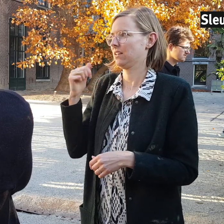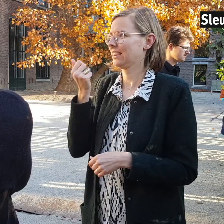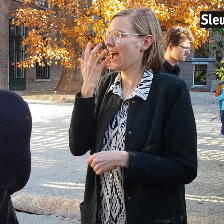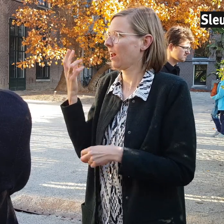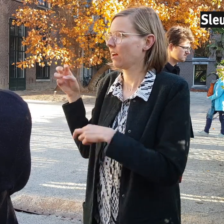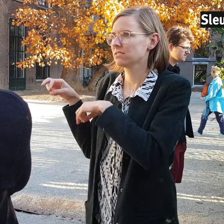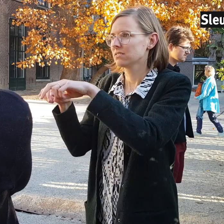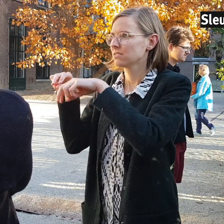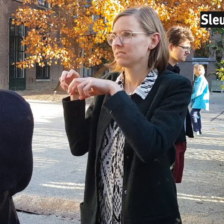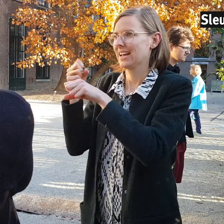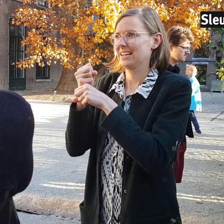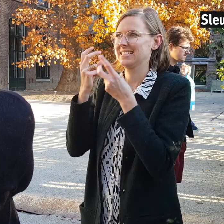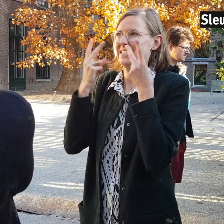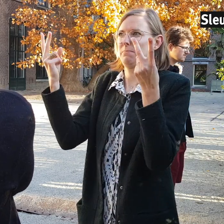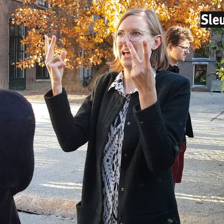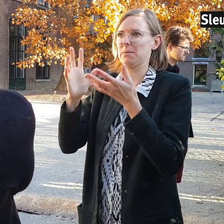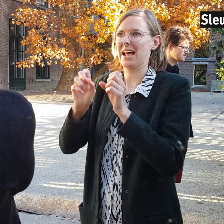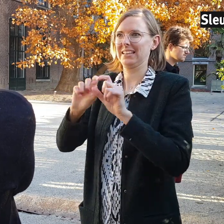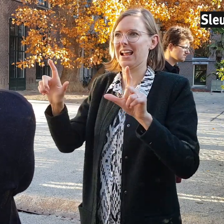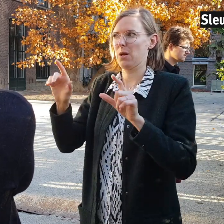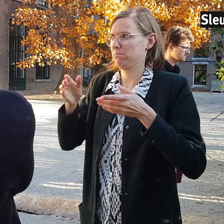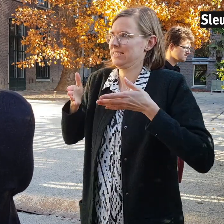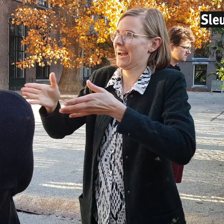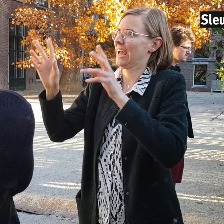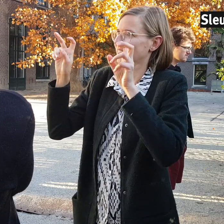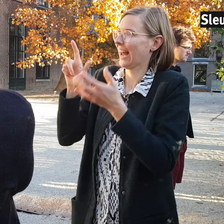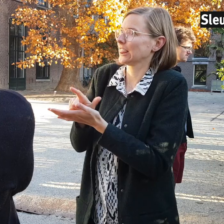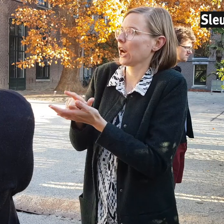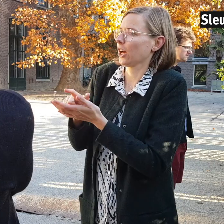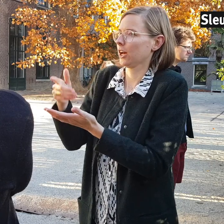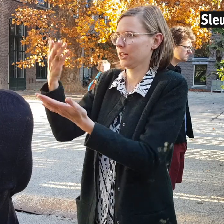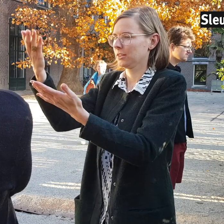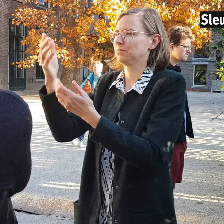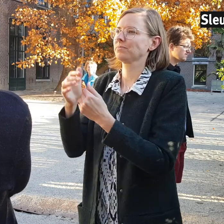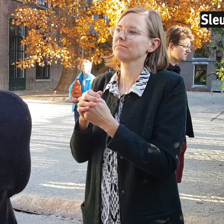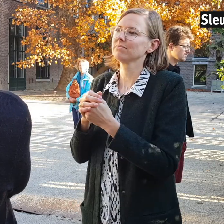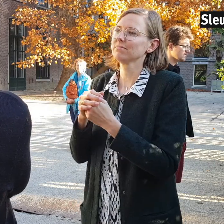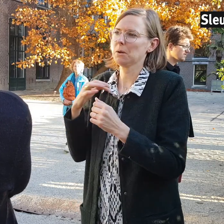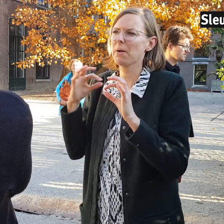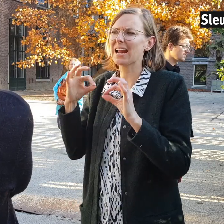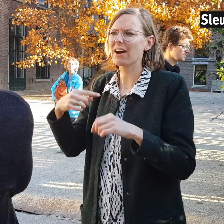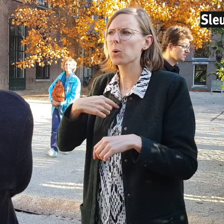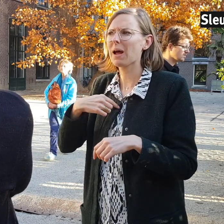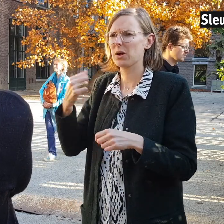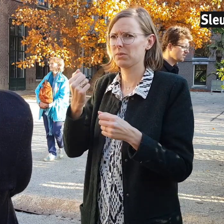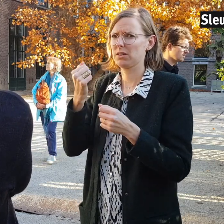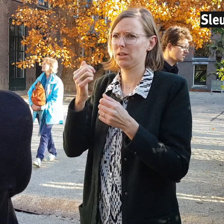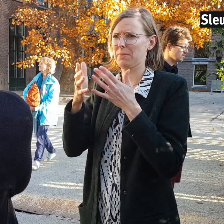als muurgedicht is onthuld. Want in deze openbare ruimte kan iedereen doof of horend